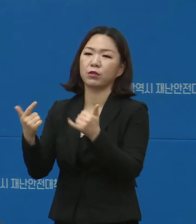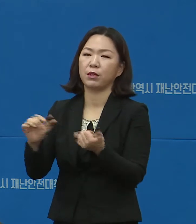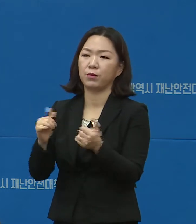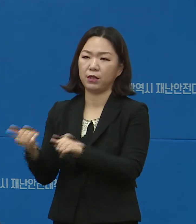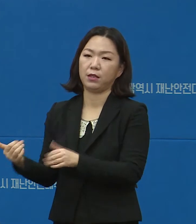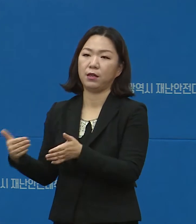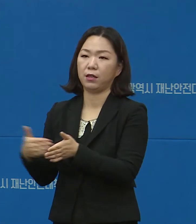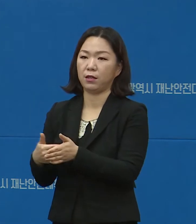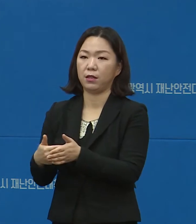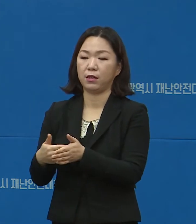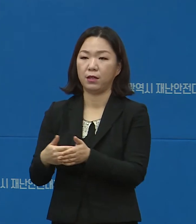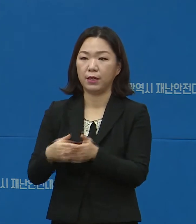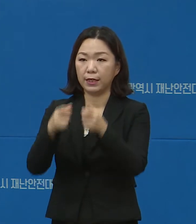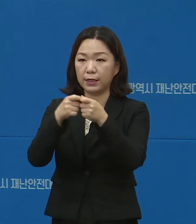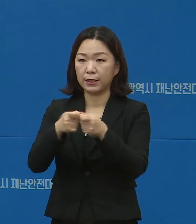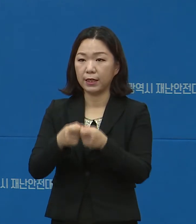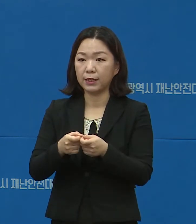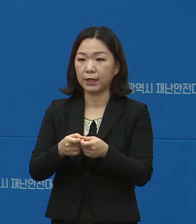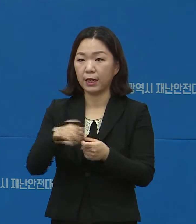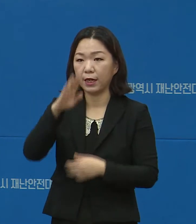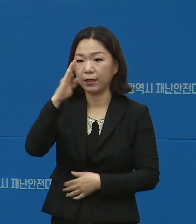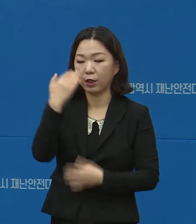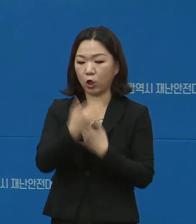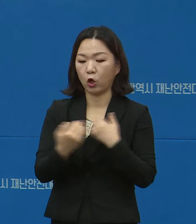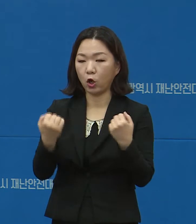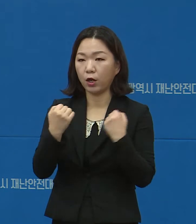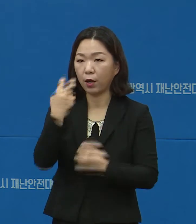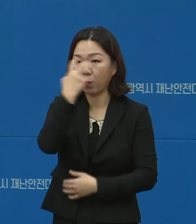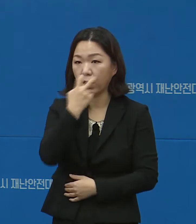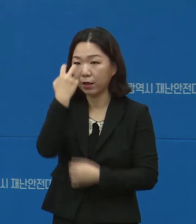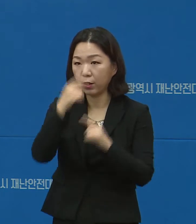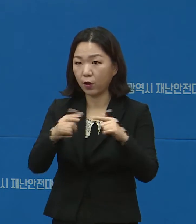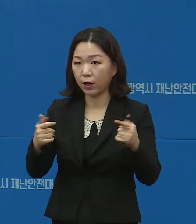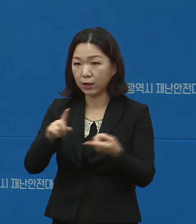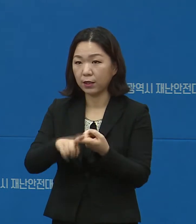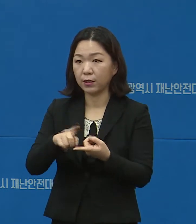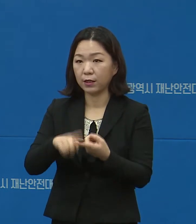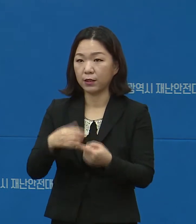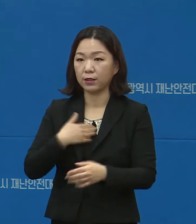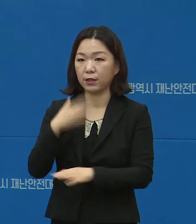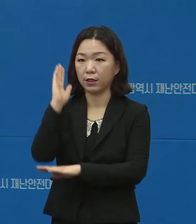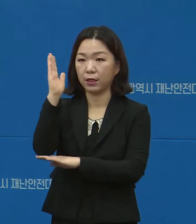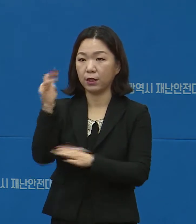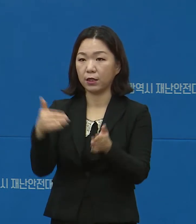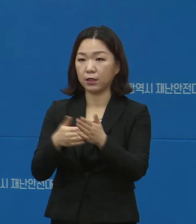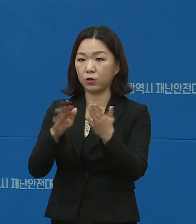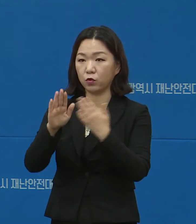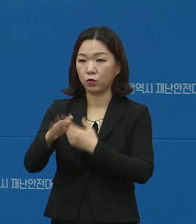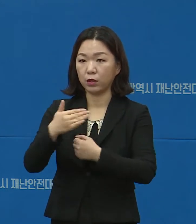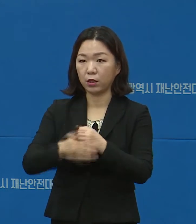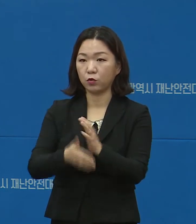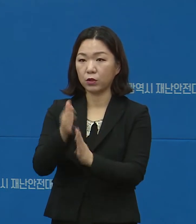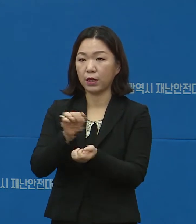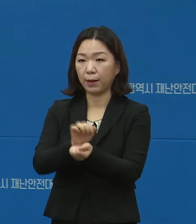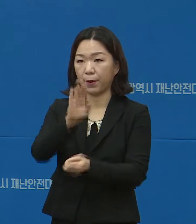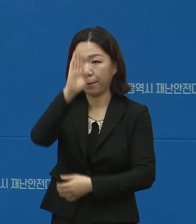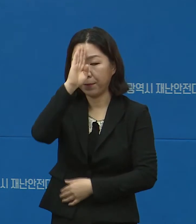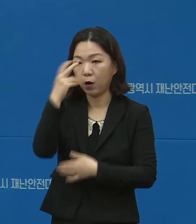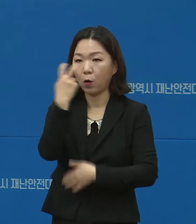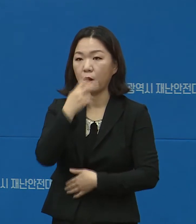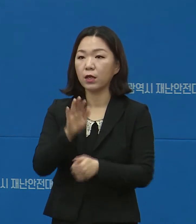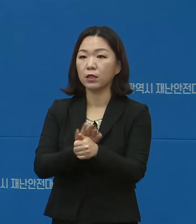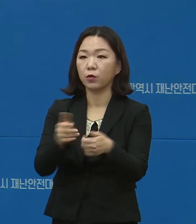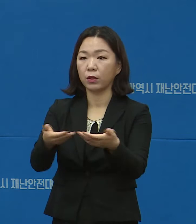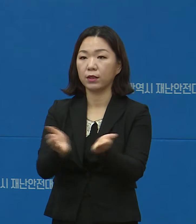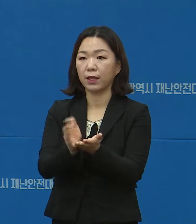돌아가셨습니다. 상세한 환자의 건강상태와 관리에 대해서는 제 브리핑이 끝난 후 대구시